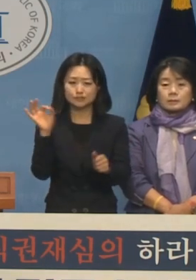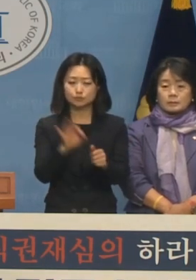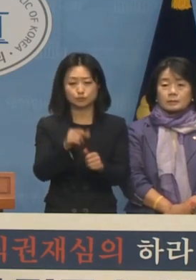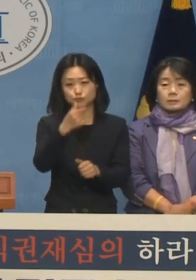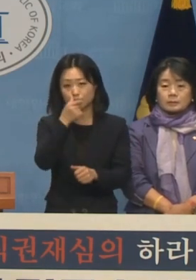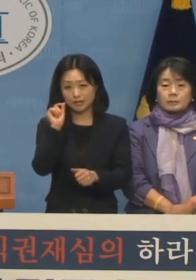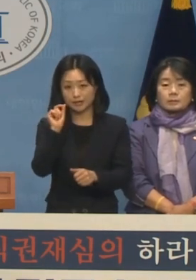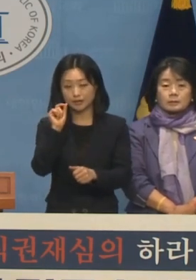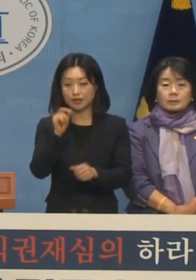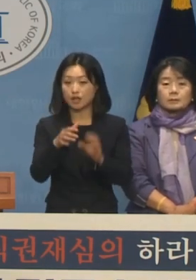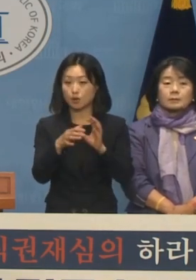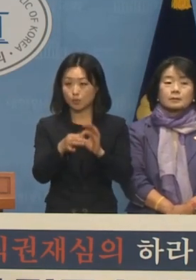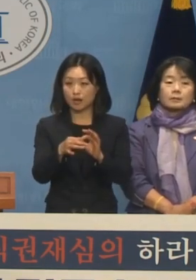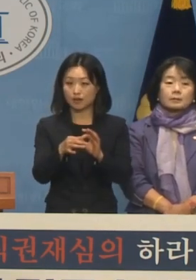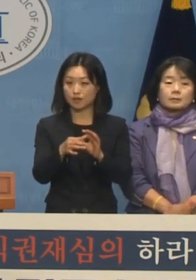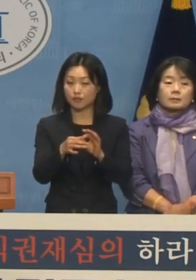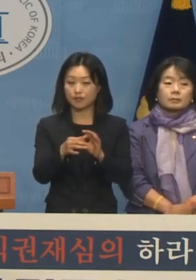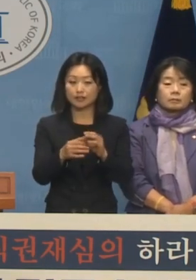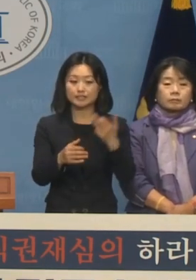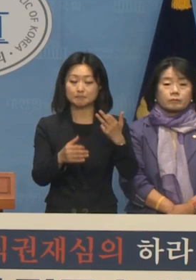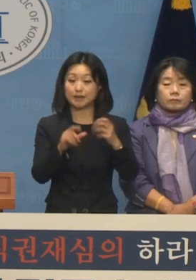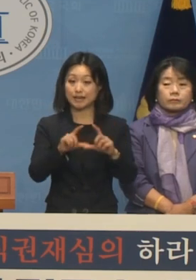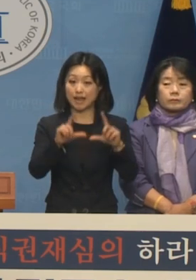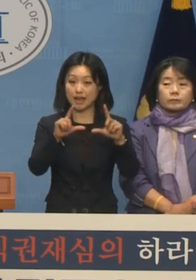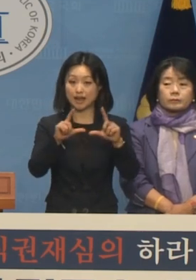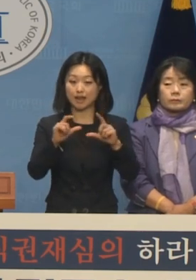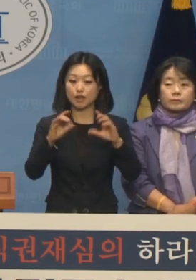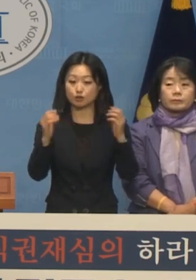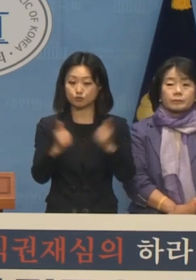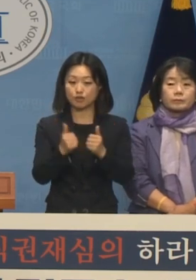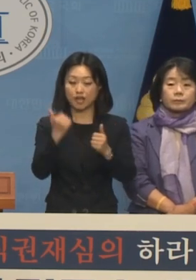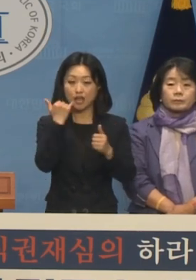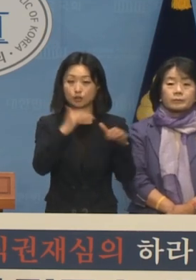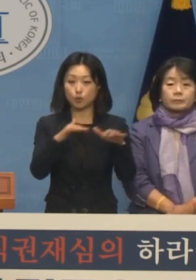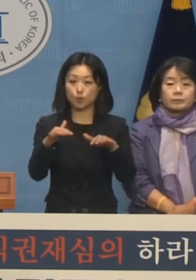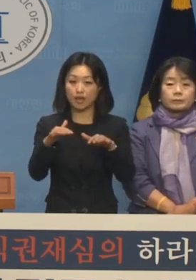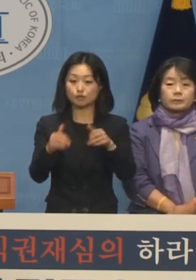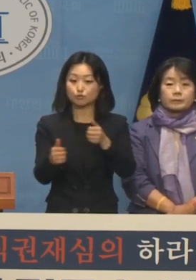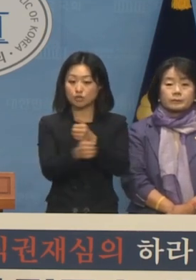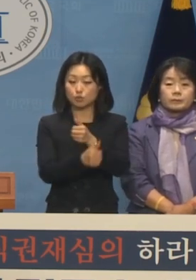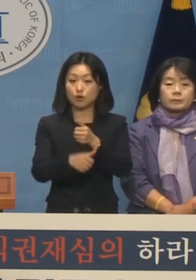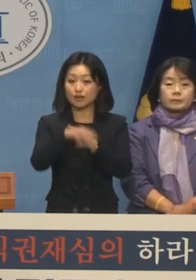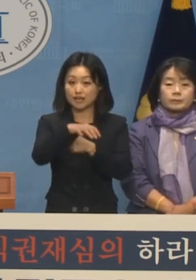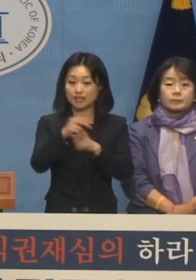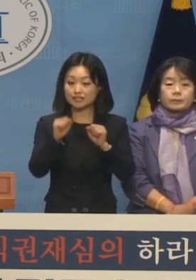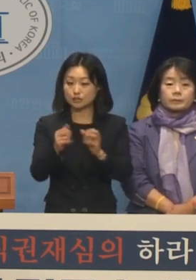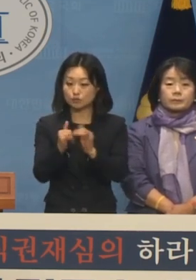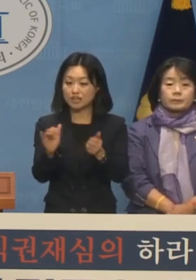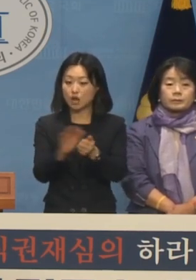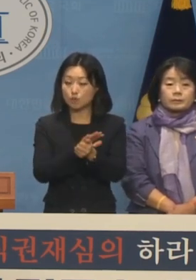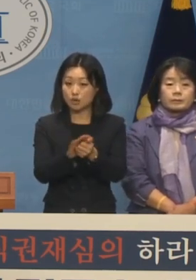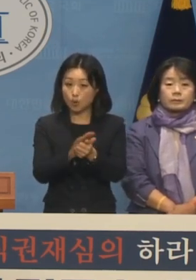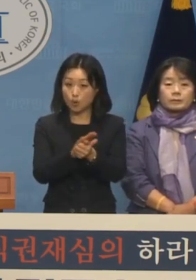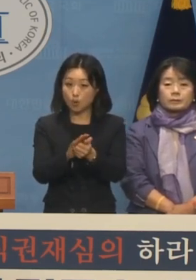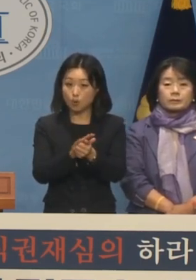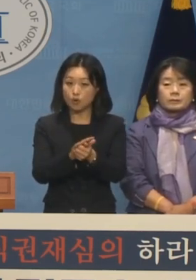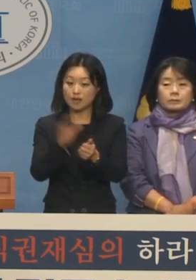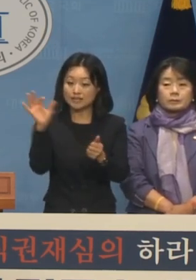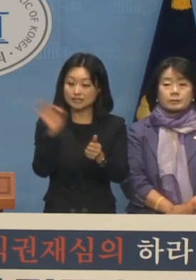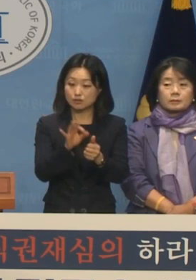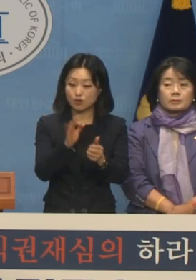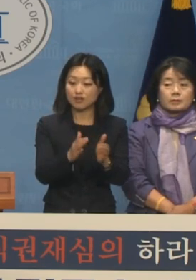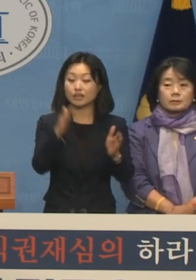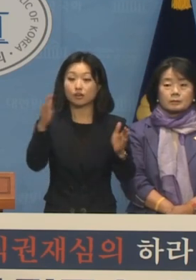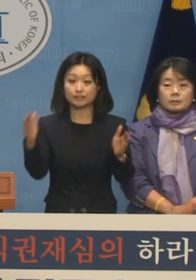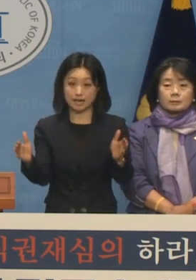상태입니다. 관련하여 지난 18일 국회 농해수위에서 생존자 의료지원금 지급기간을 연장하는 세월호 피해